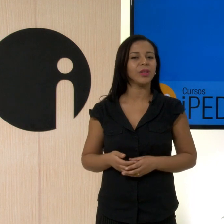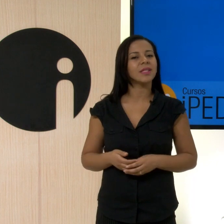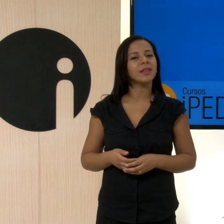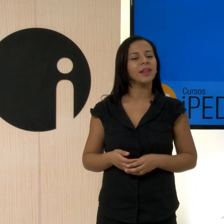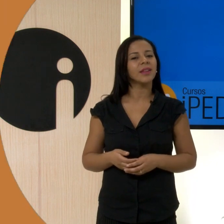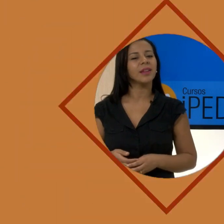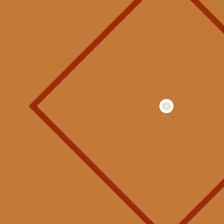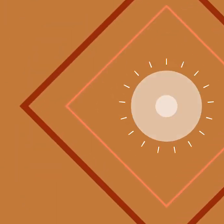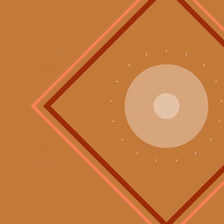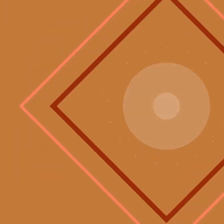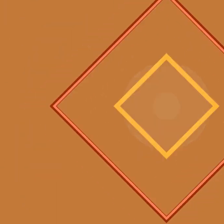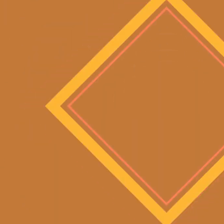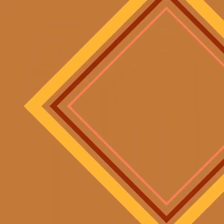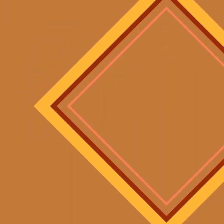classificadores.